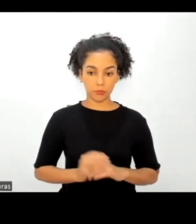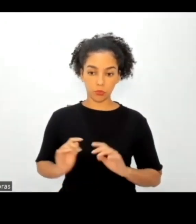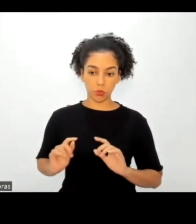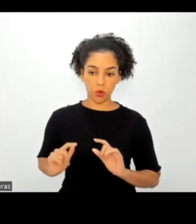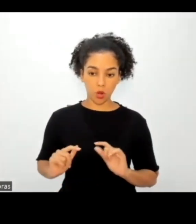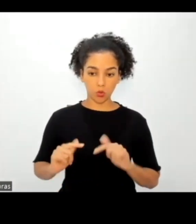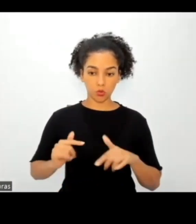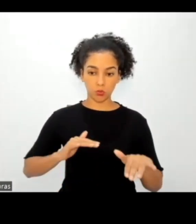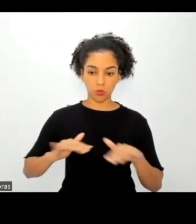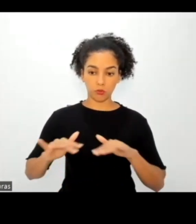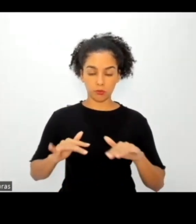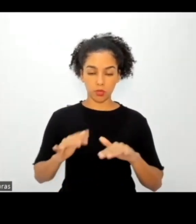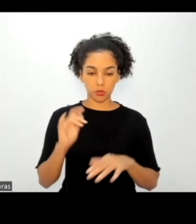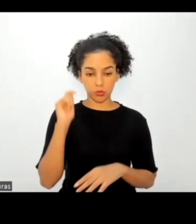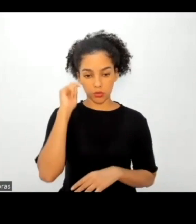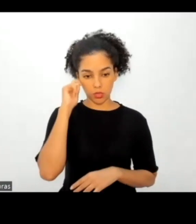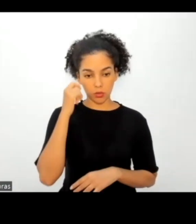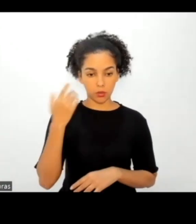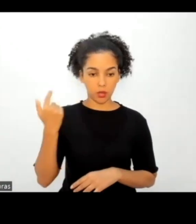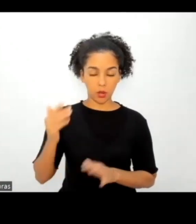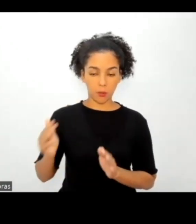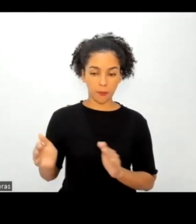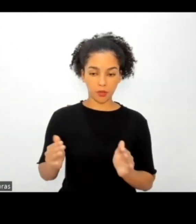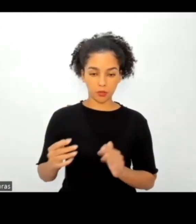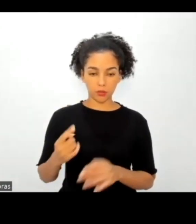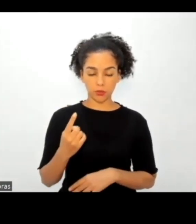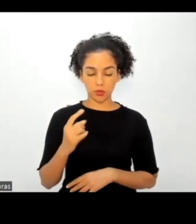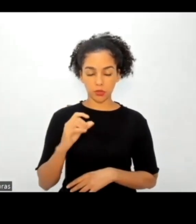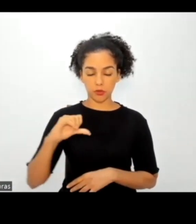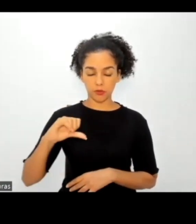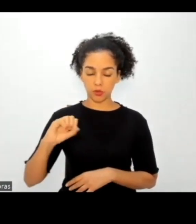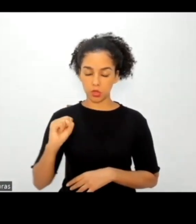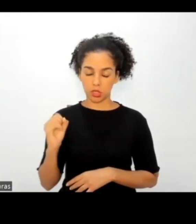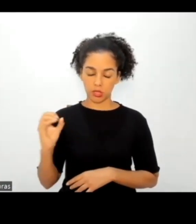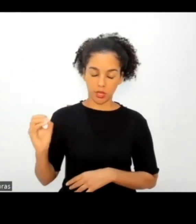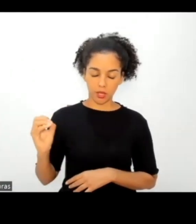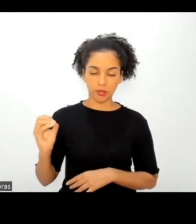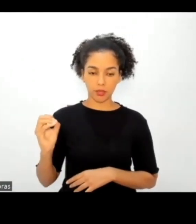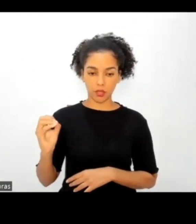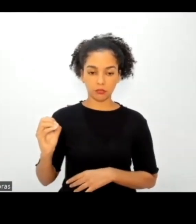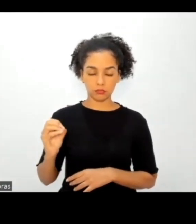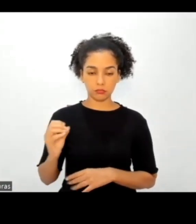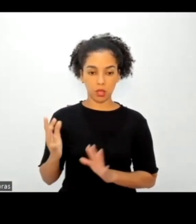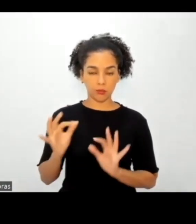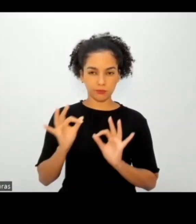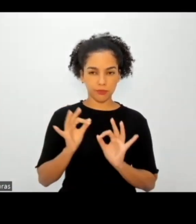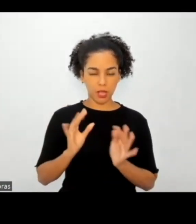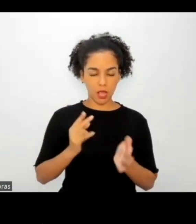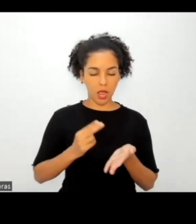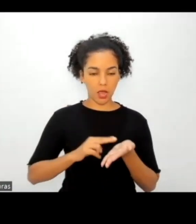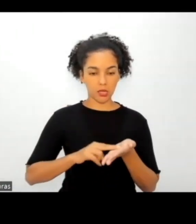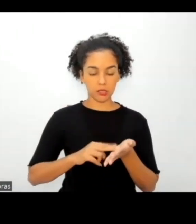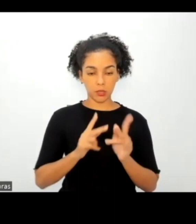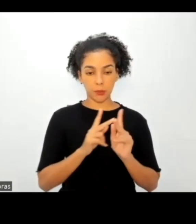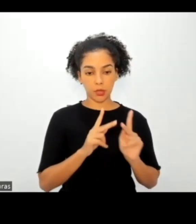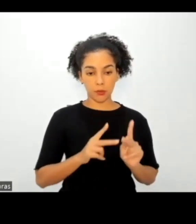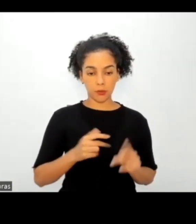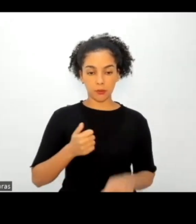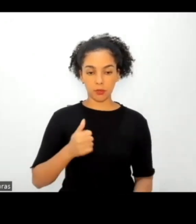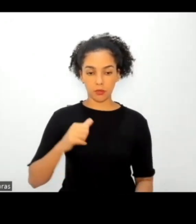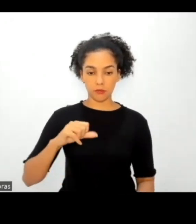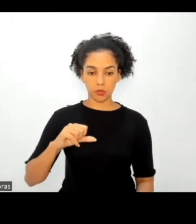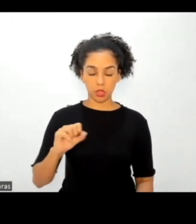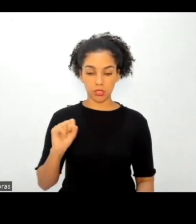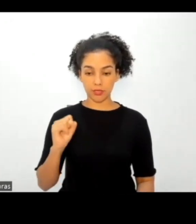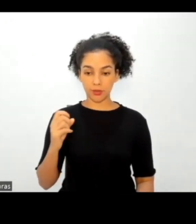movimento negro unificado desde a década de 80, para ser mais preciso, desde a Carta de Programa de 1982, que